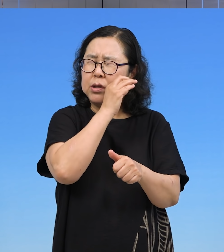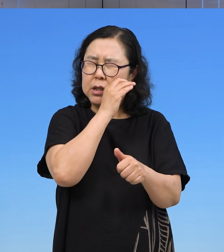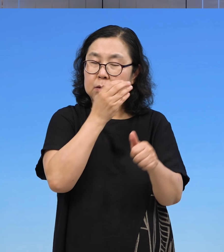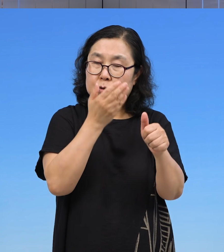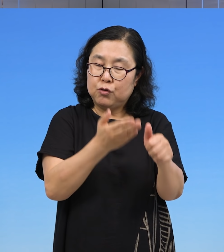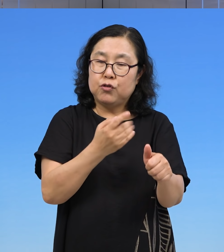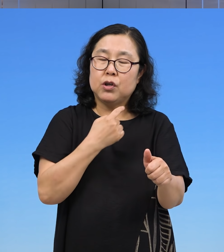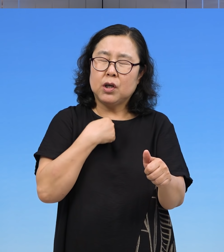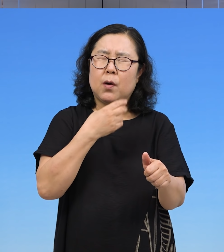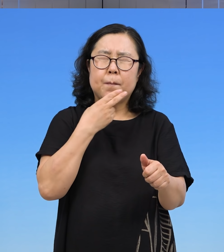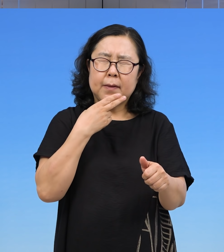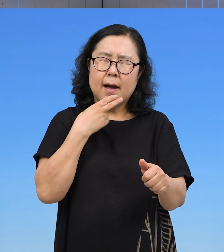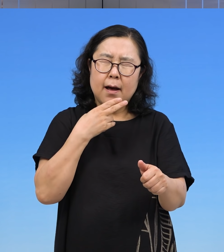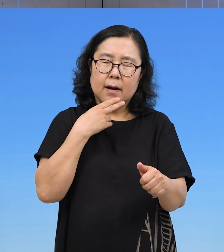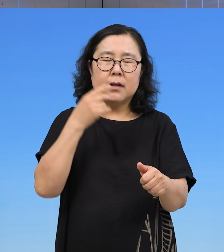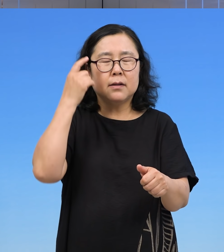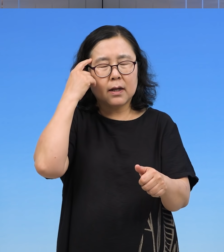일은 없었는가